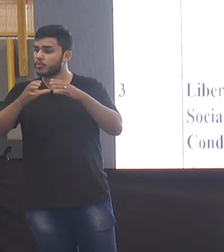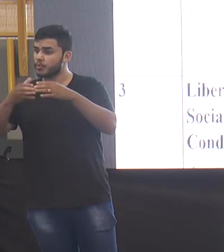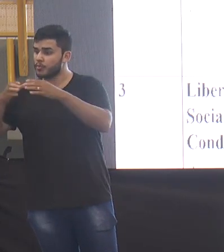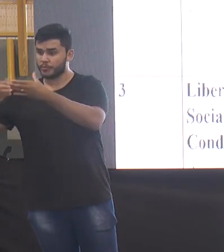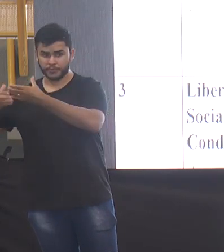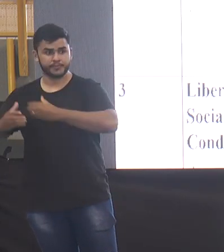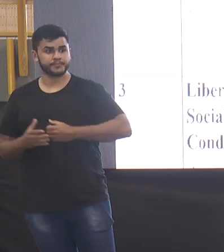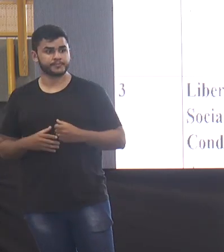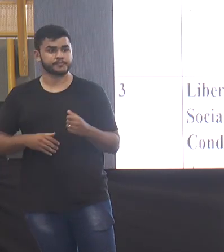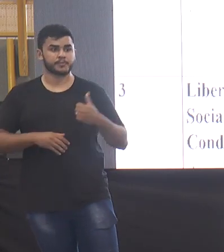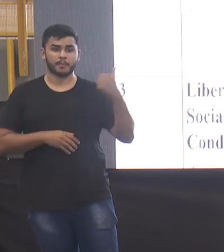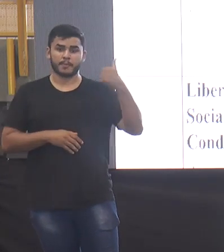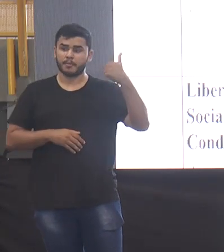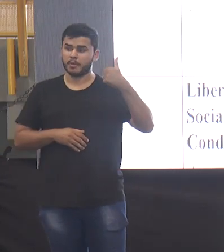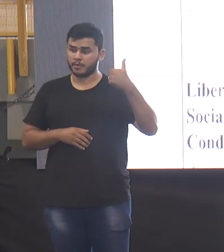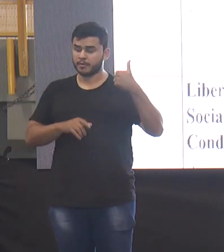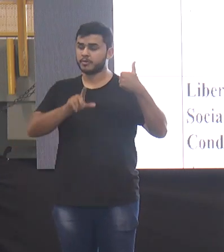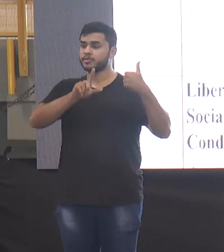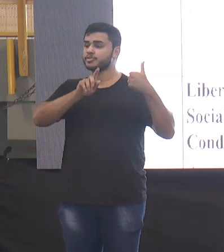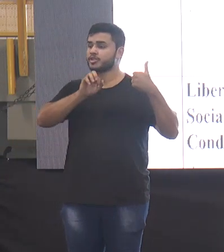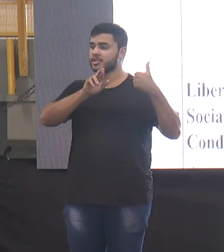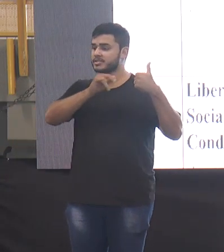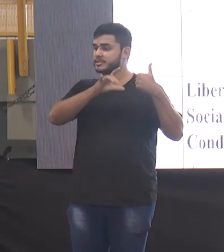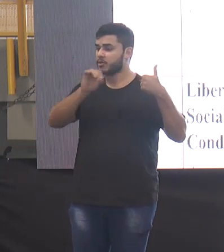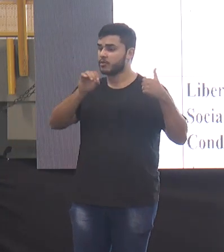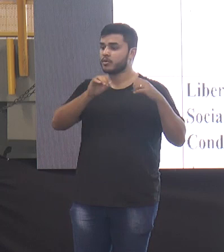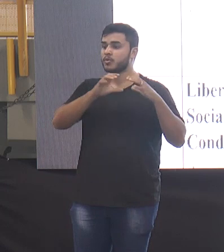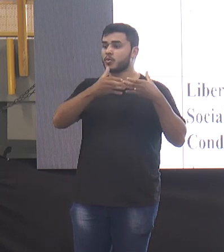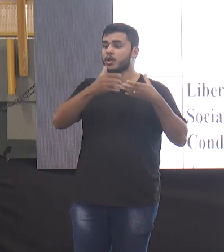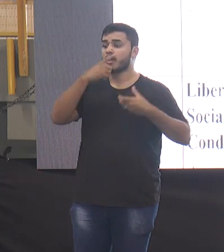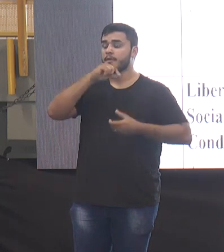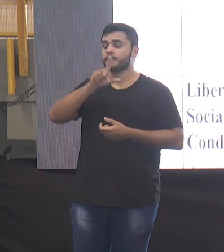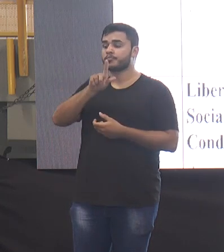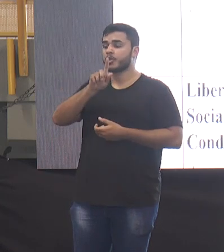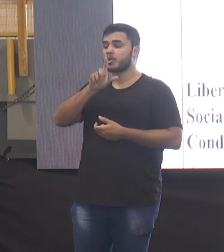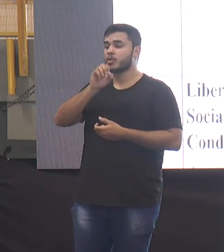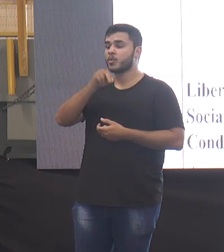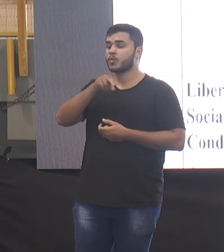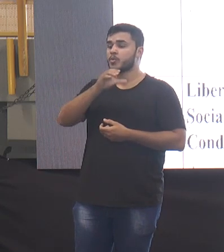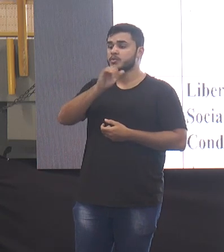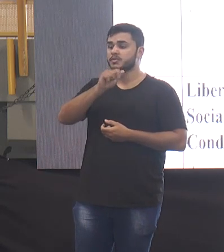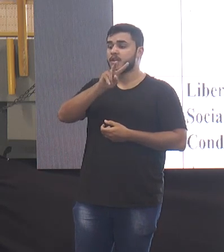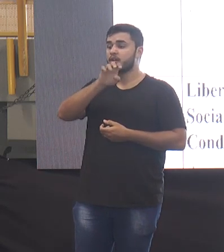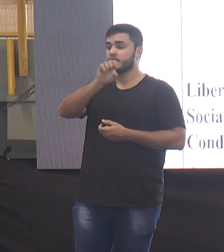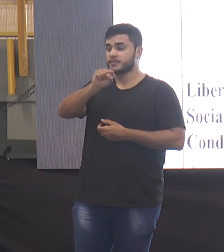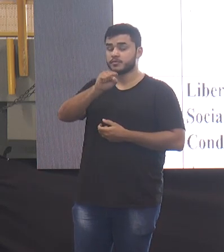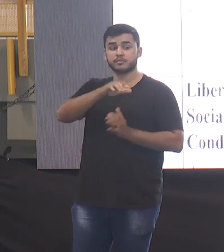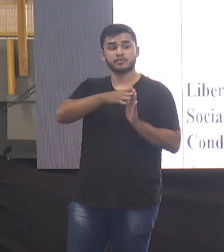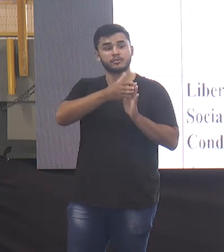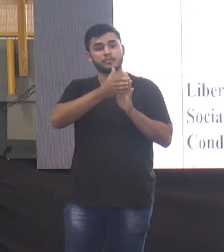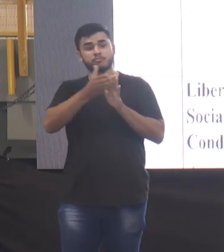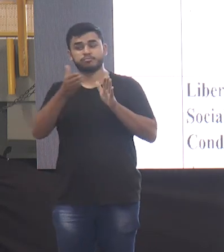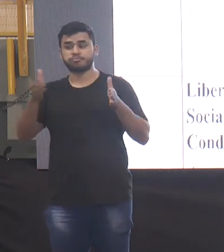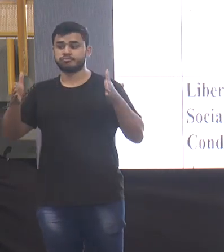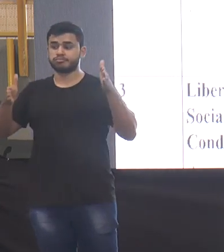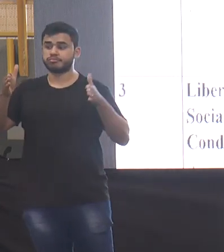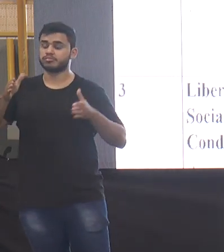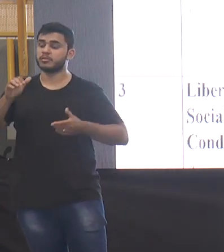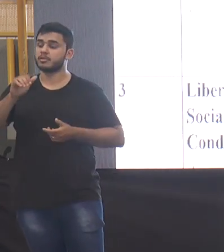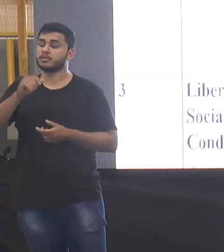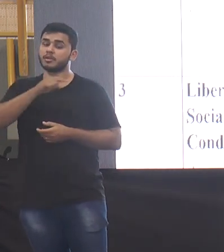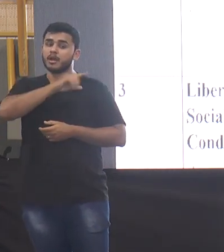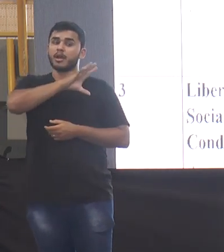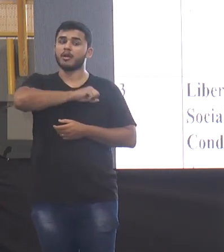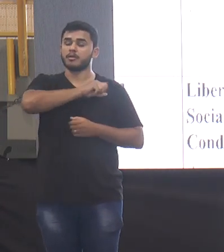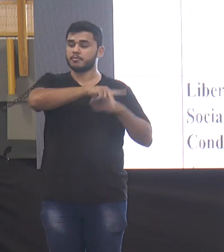Gonçalves Dias, tema específico nacionalismo. Segunda geração, grande nome Álvares de Azevedo, tema